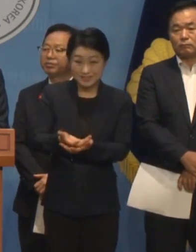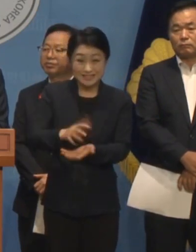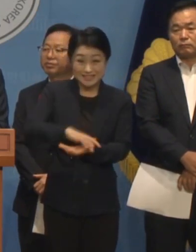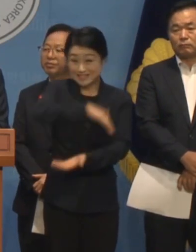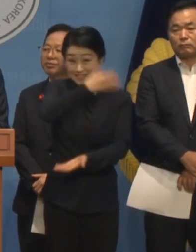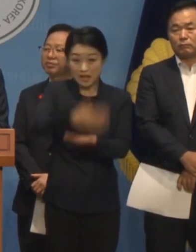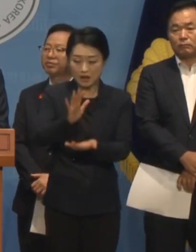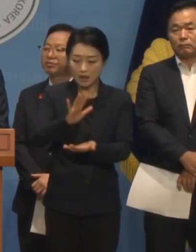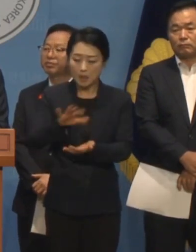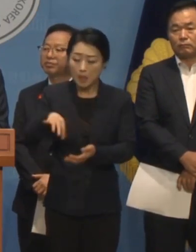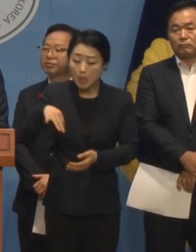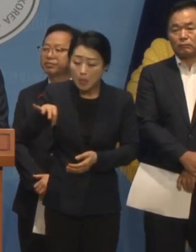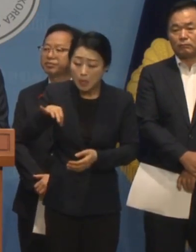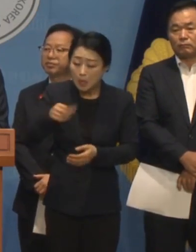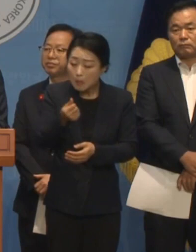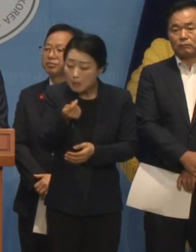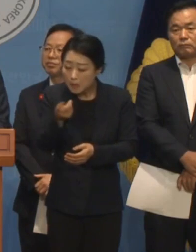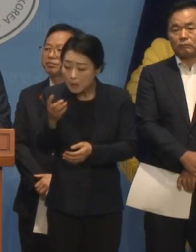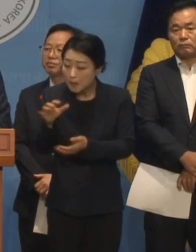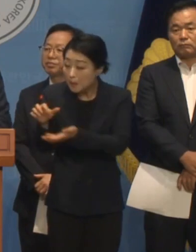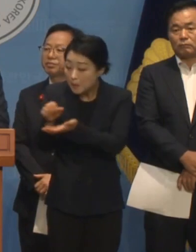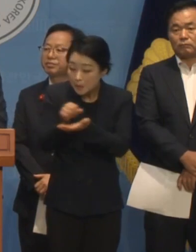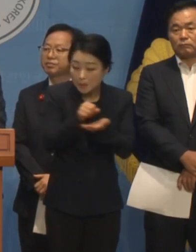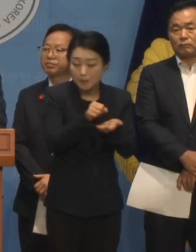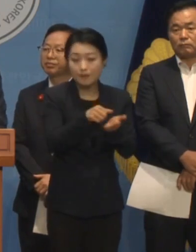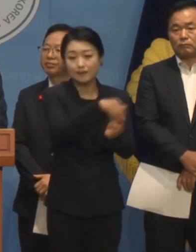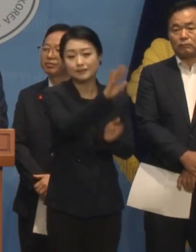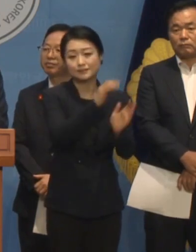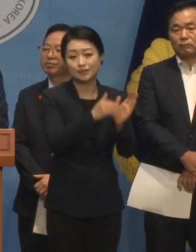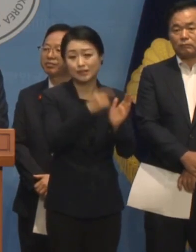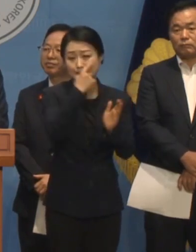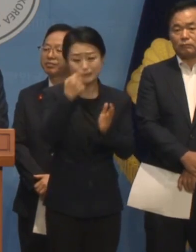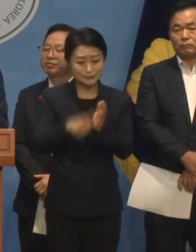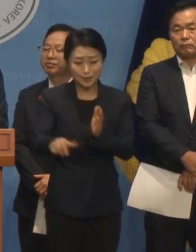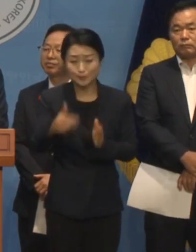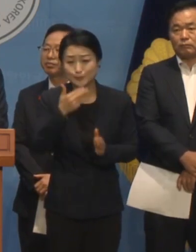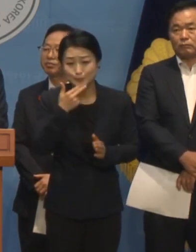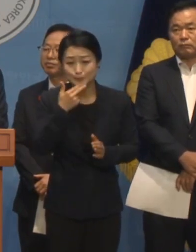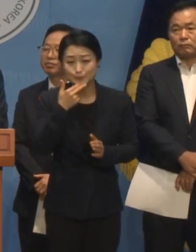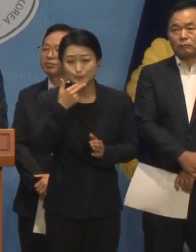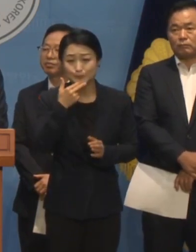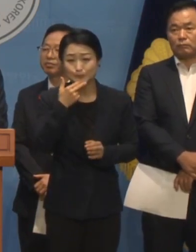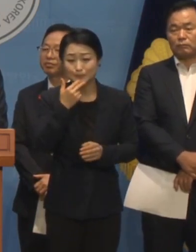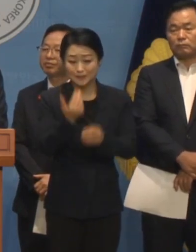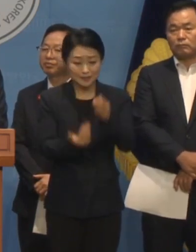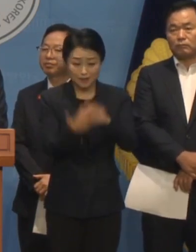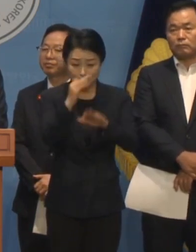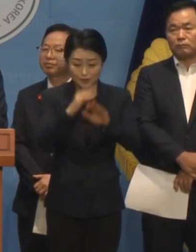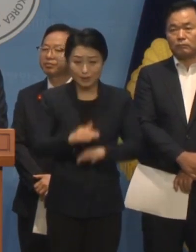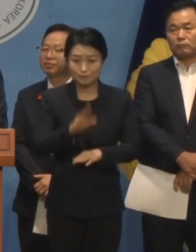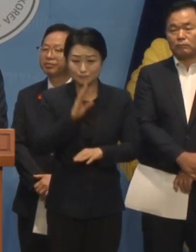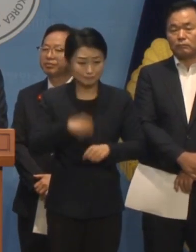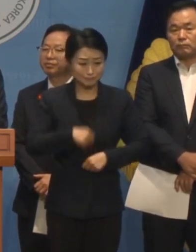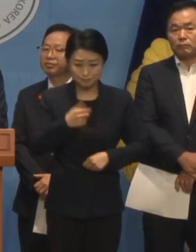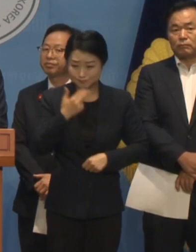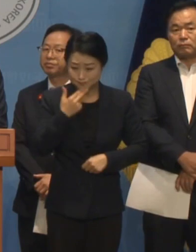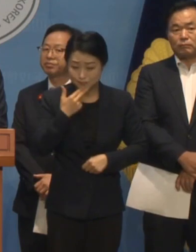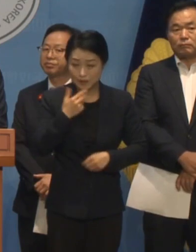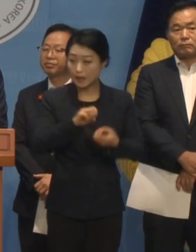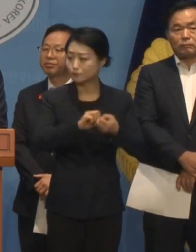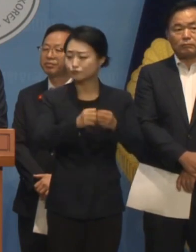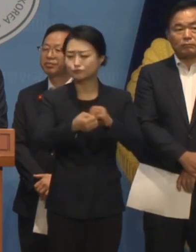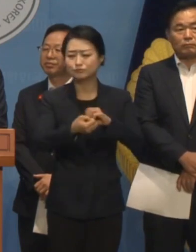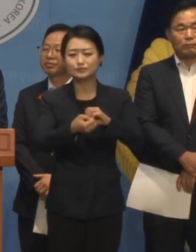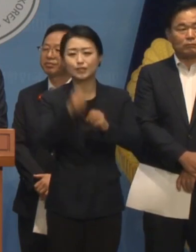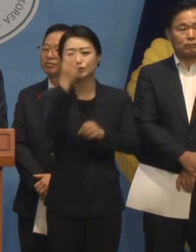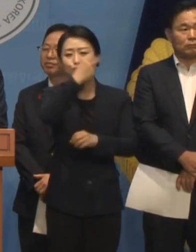가지고 바깥으로 나간 것을 기억합니다. 이와 같이 증거도 없고 사실도 아닌 그런 수사를 비틀기 수사,